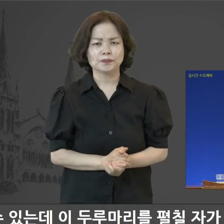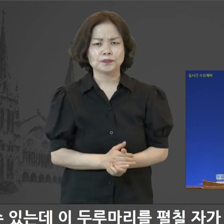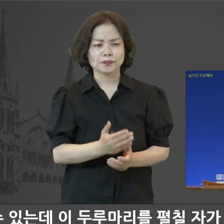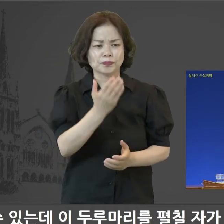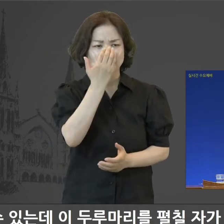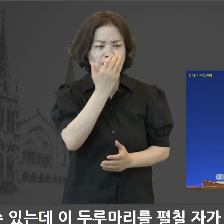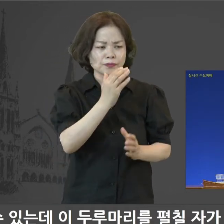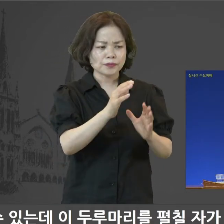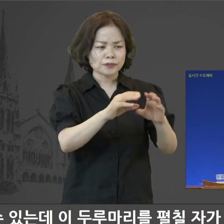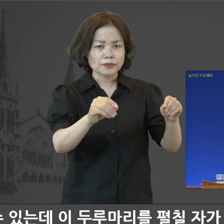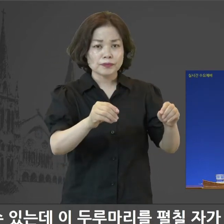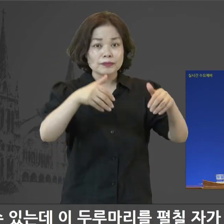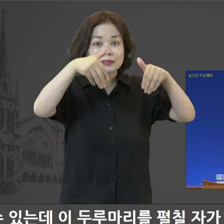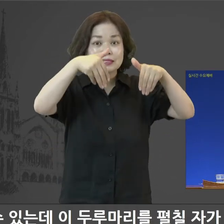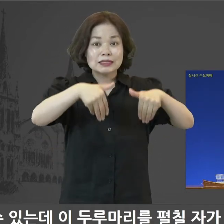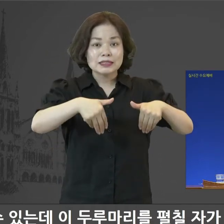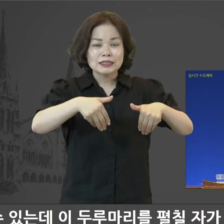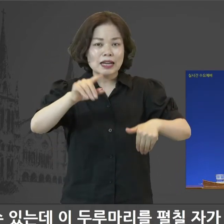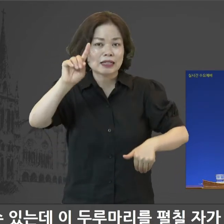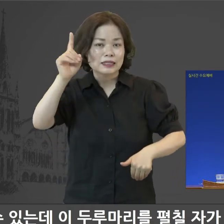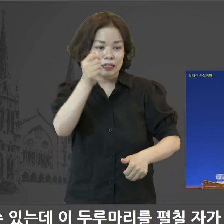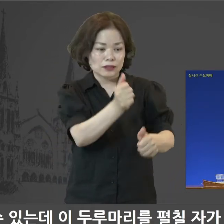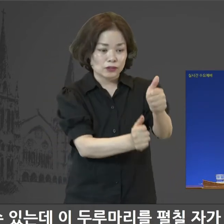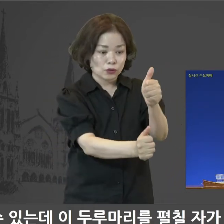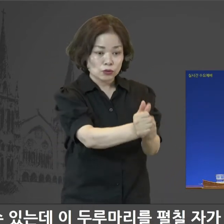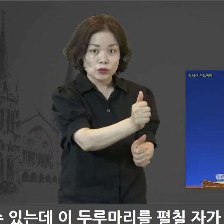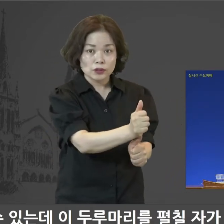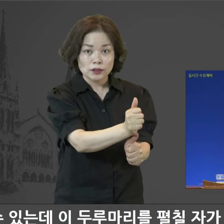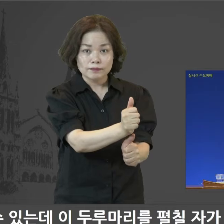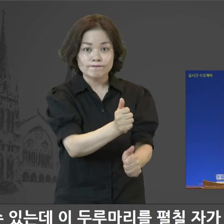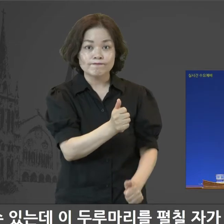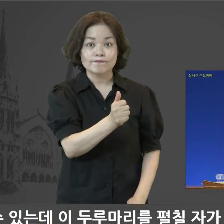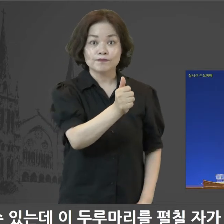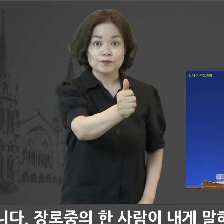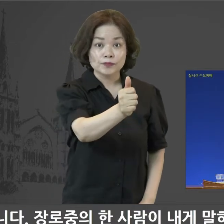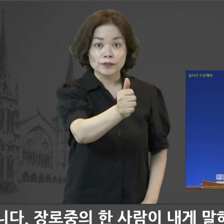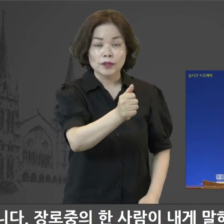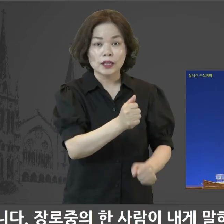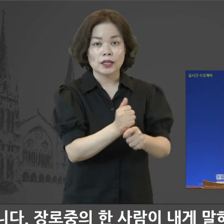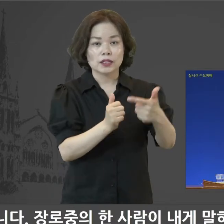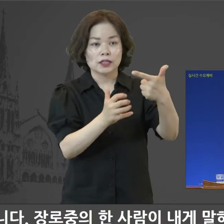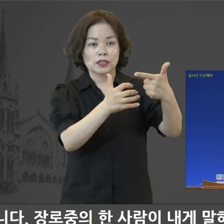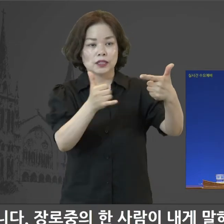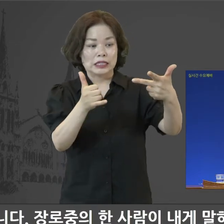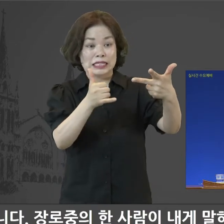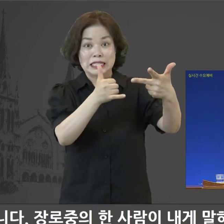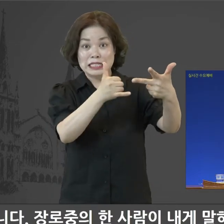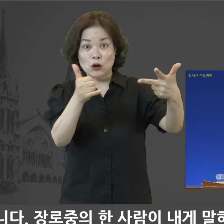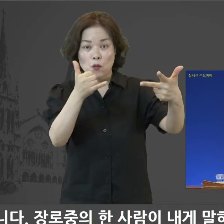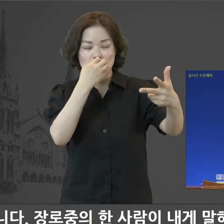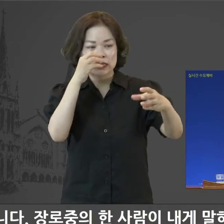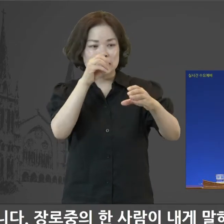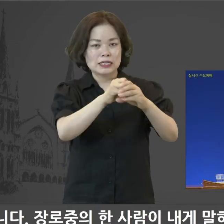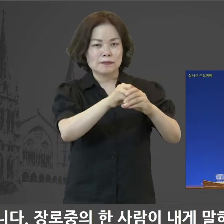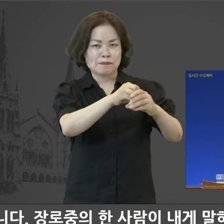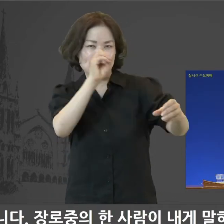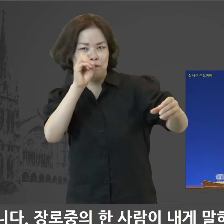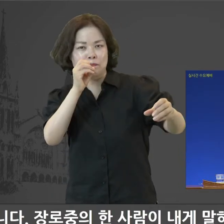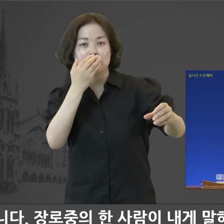지파의 사자 다윗의 뿌리가 이겼으니 두루마리와 그 7인을 떼시리라